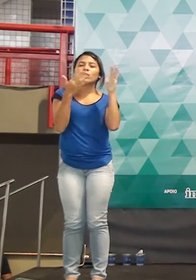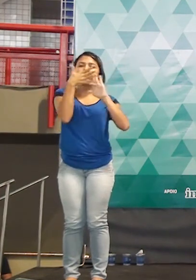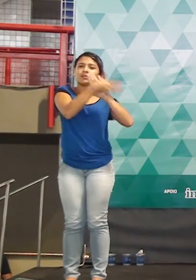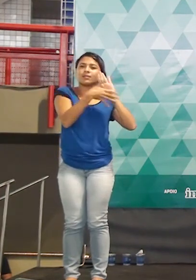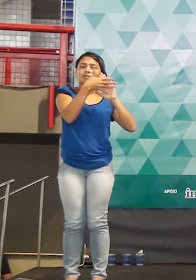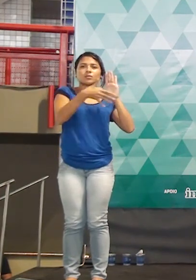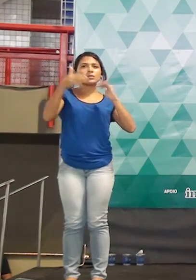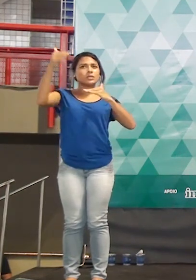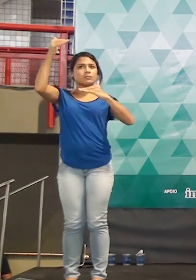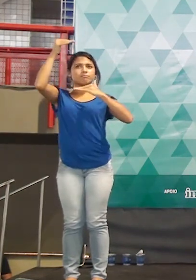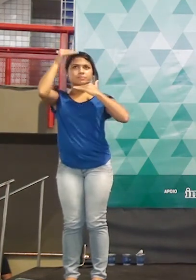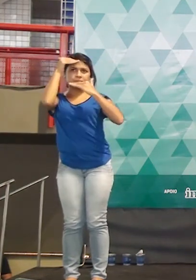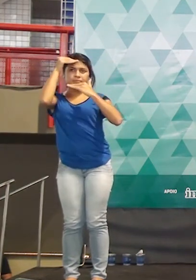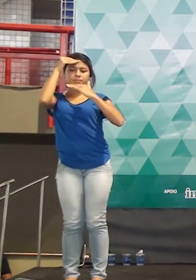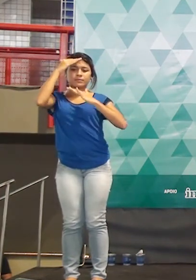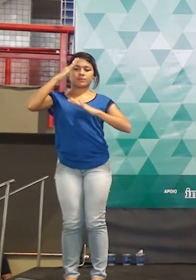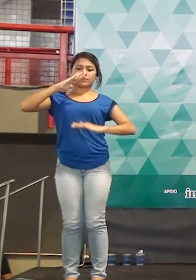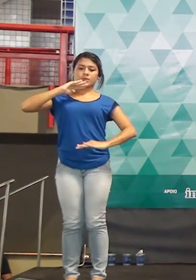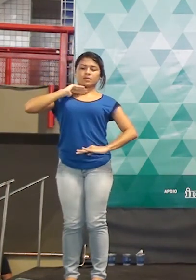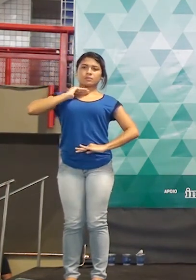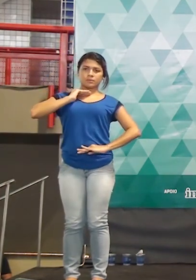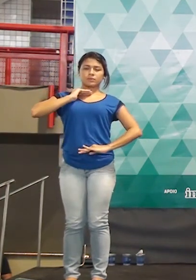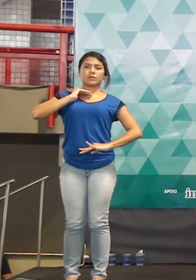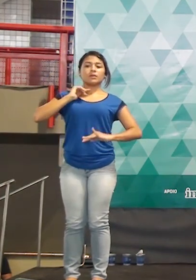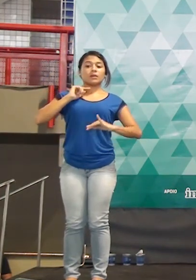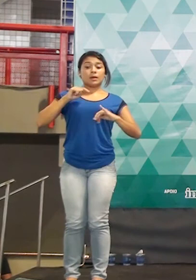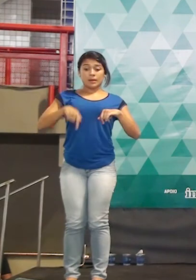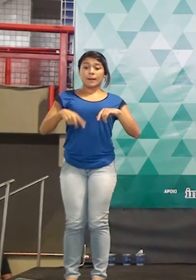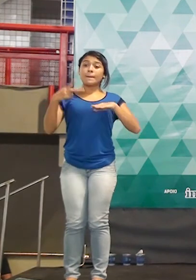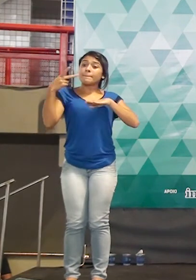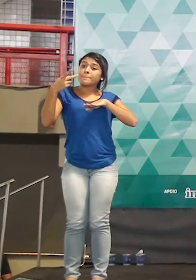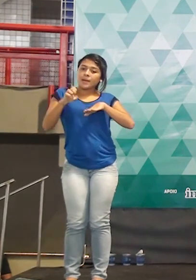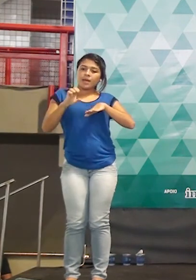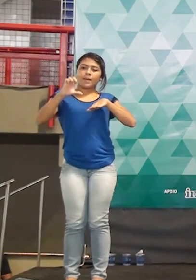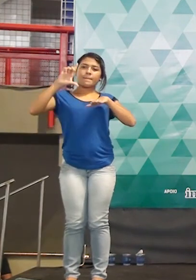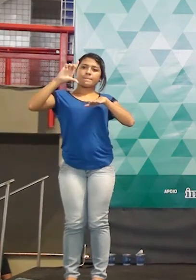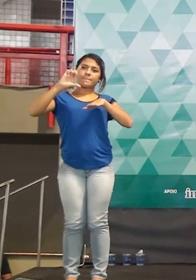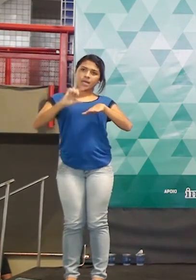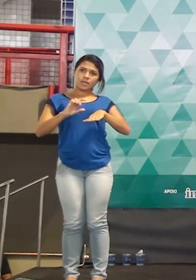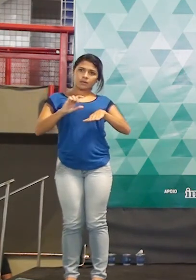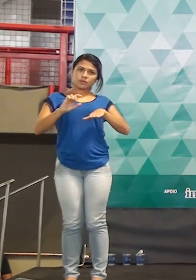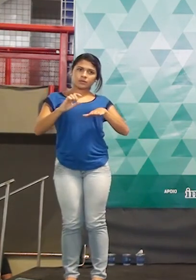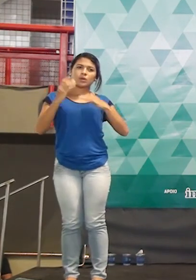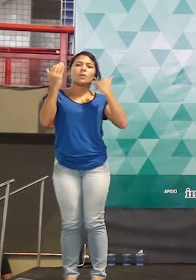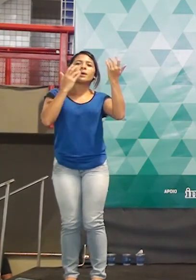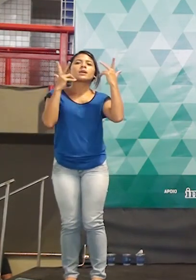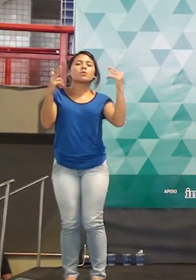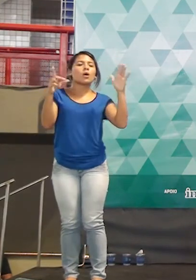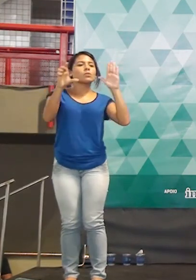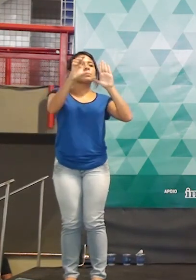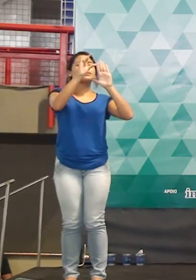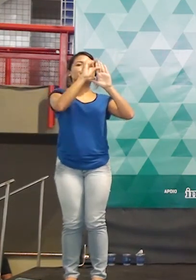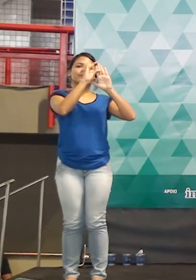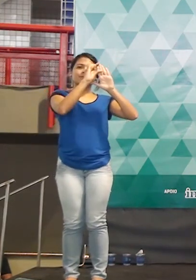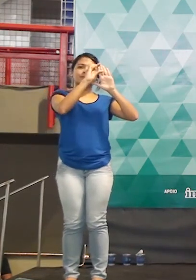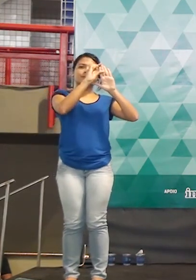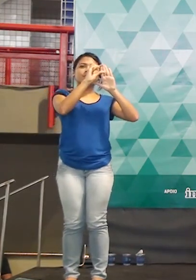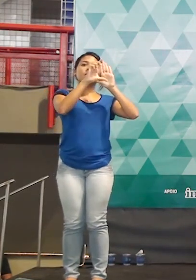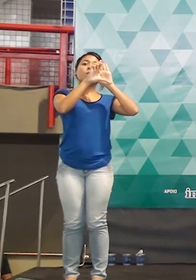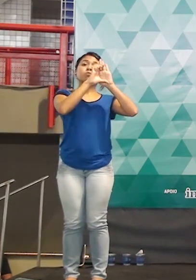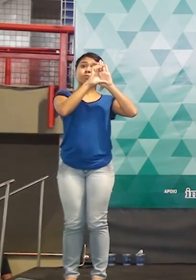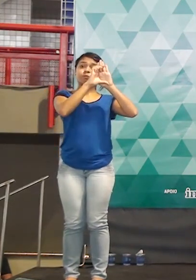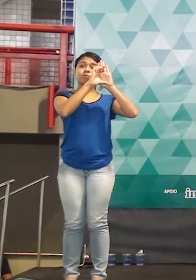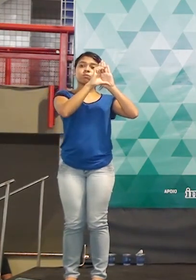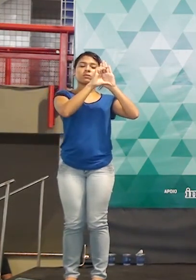nossos pés, eles são menores do que o desenvolvimento. É uma questão até de associação, tá?